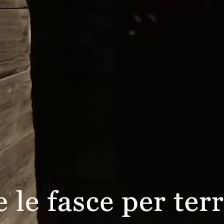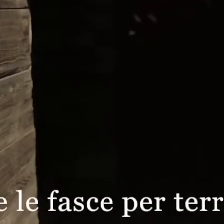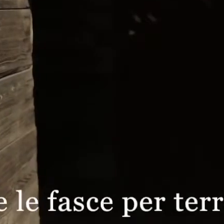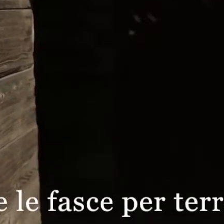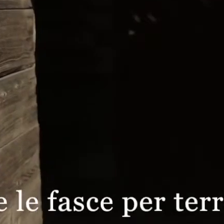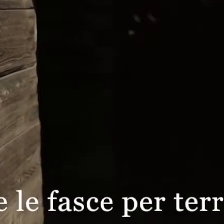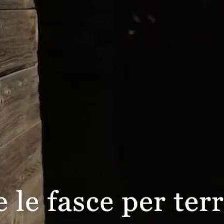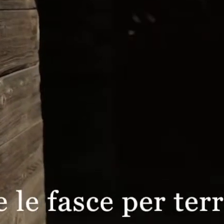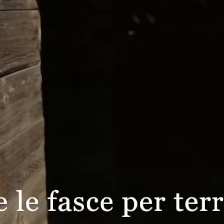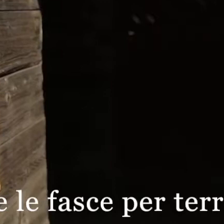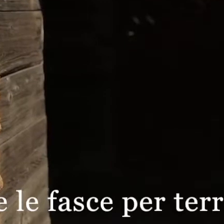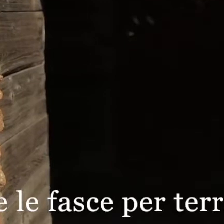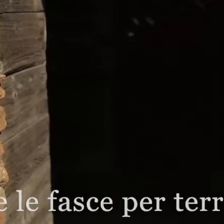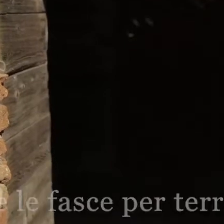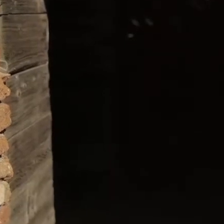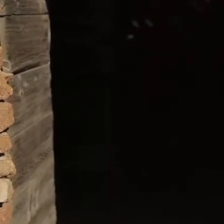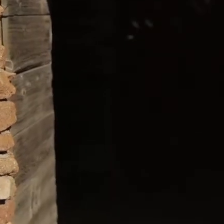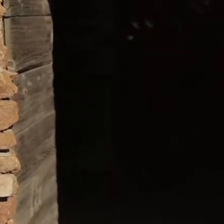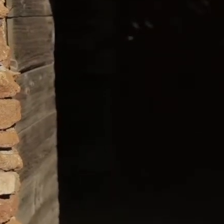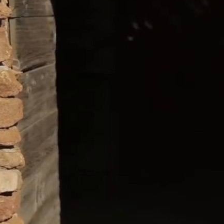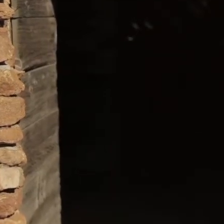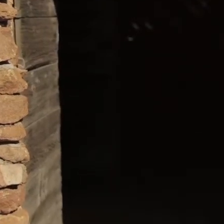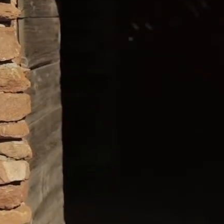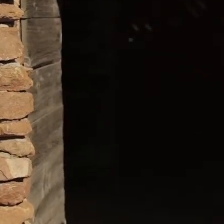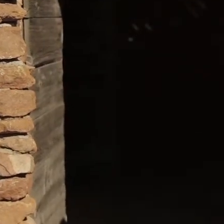Vide le fasce per terra, ma non entrò.